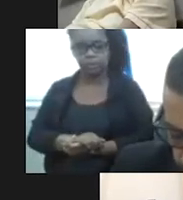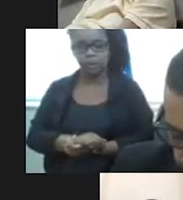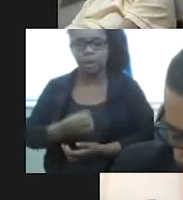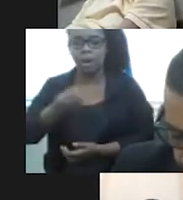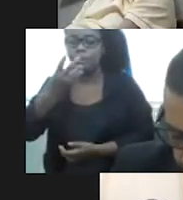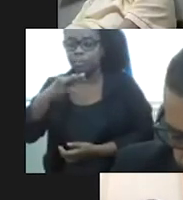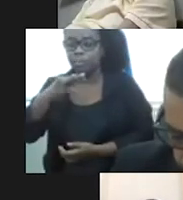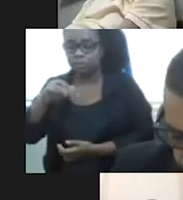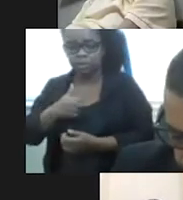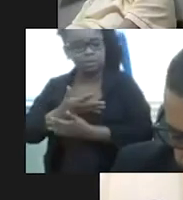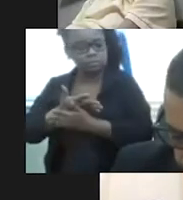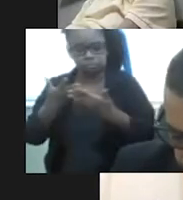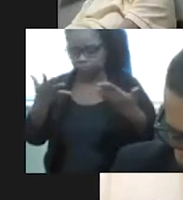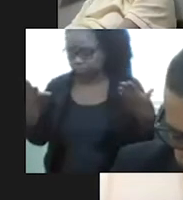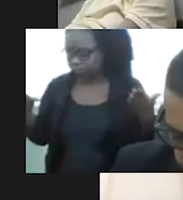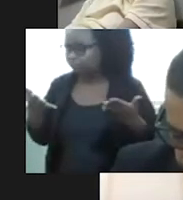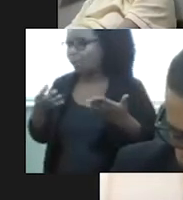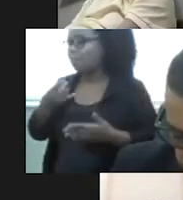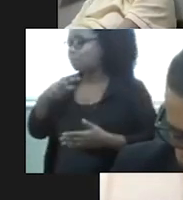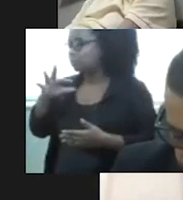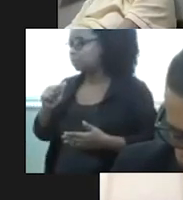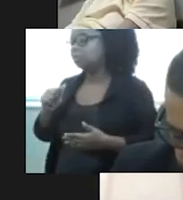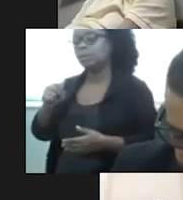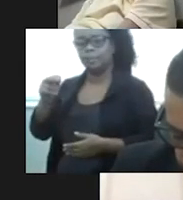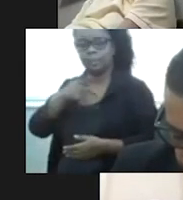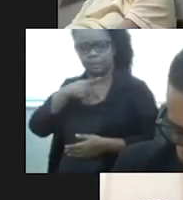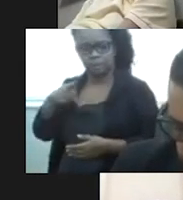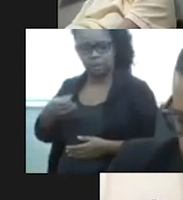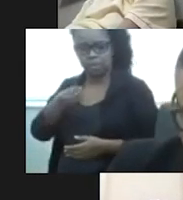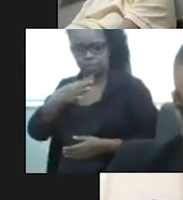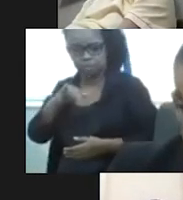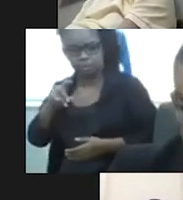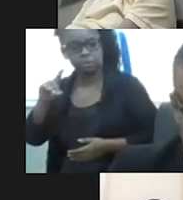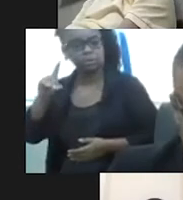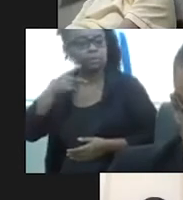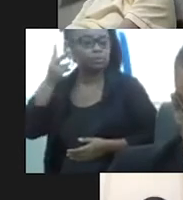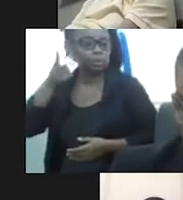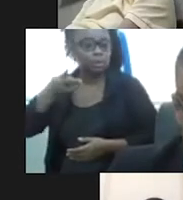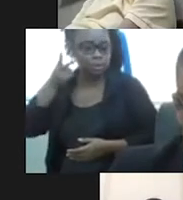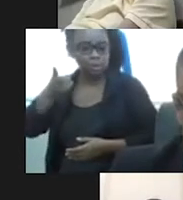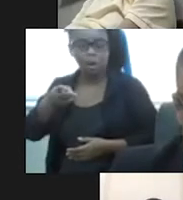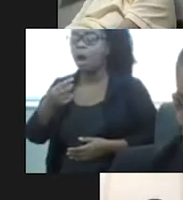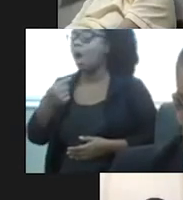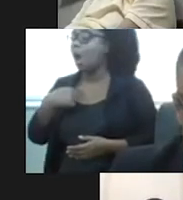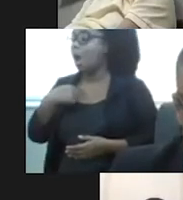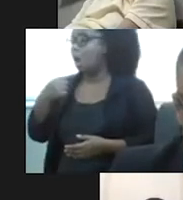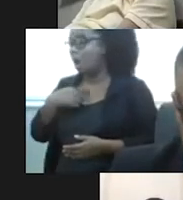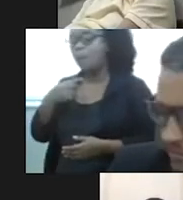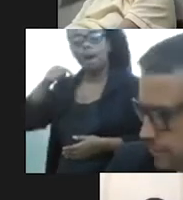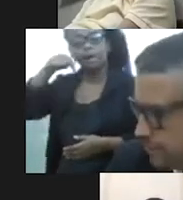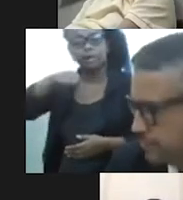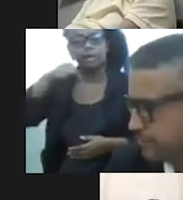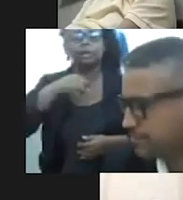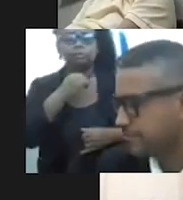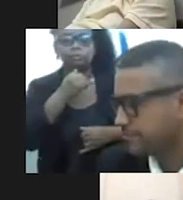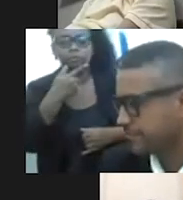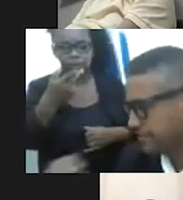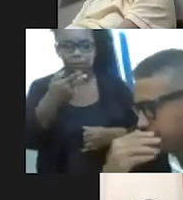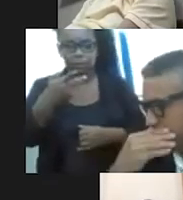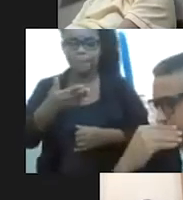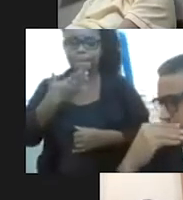presidente, bom dia, meus pares. É o que me traz nessa manhã de hoje fazer o uso da palavra,